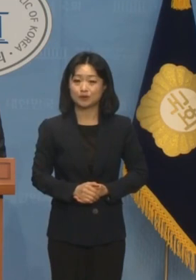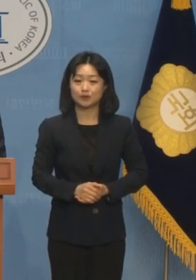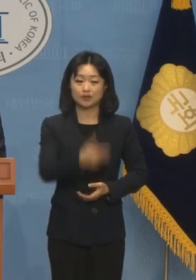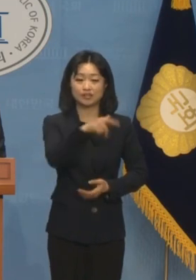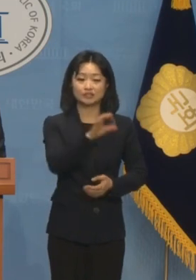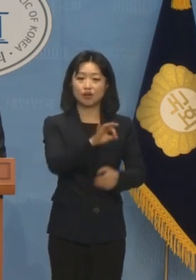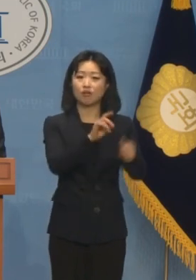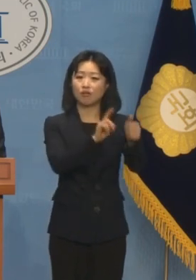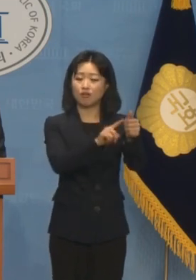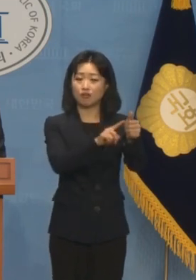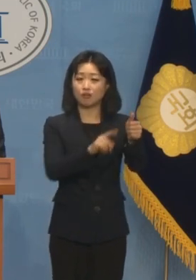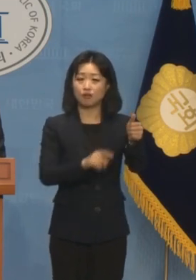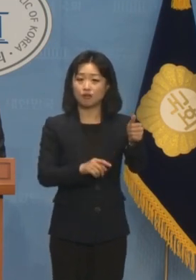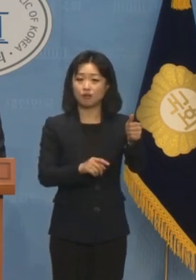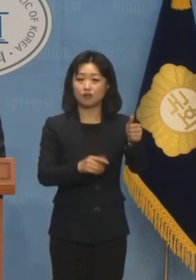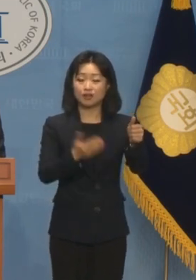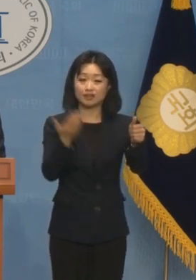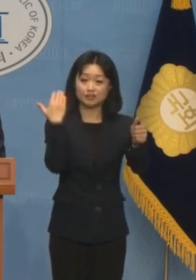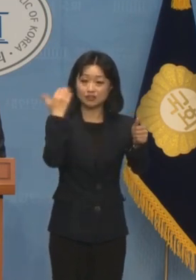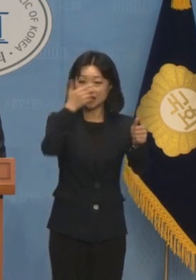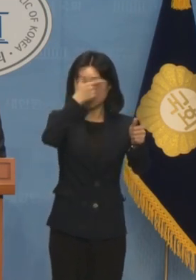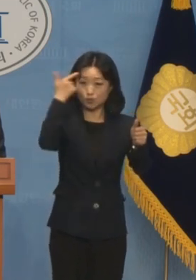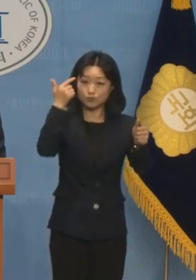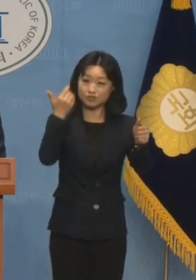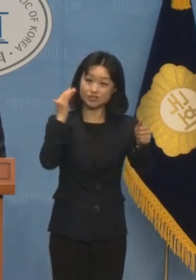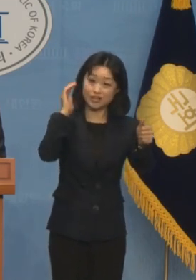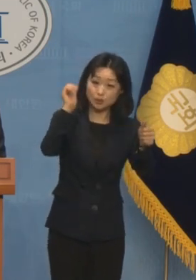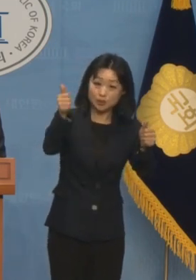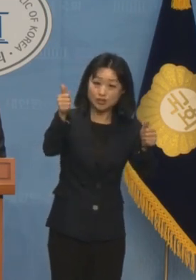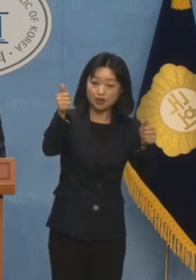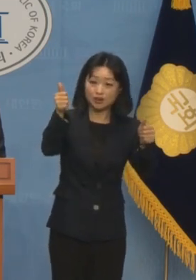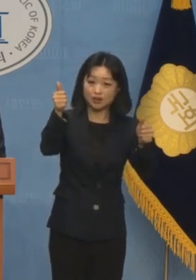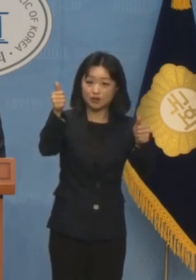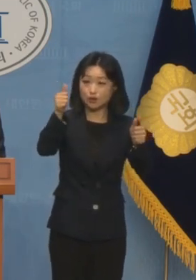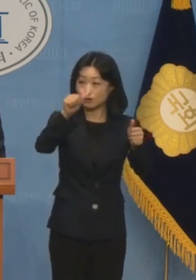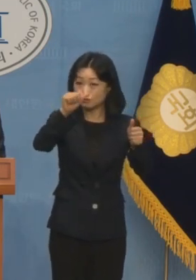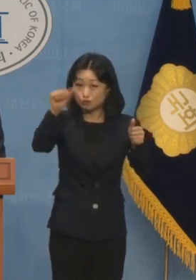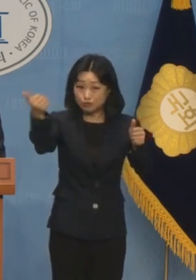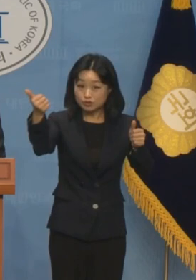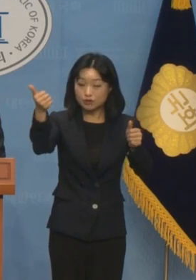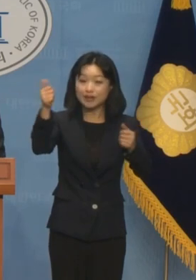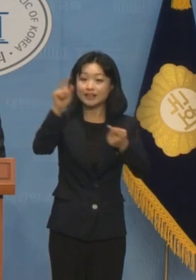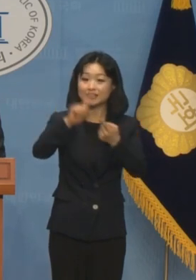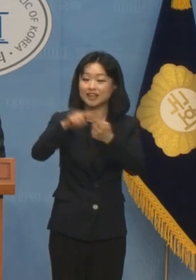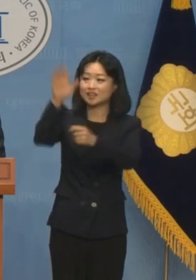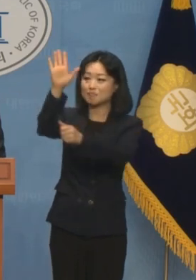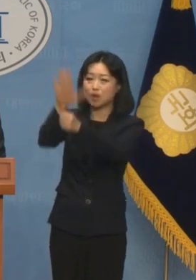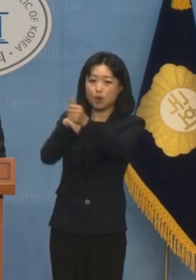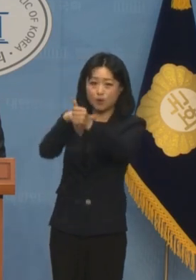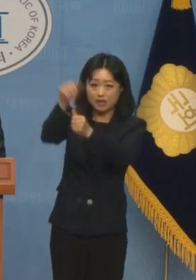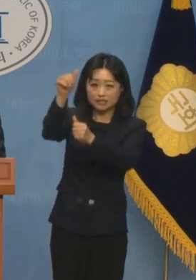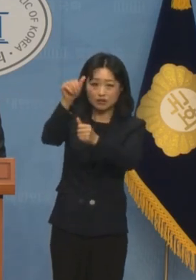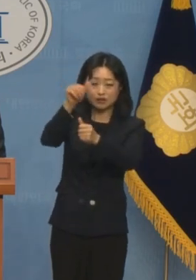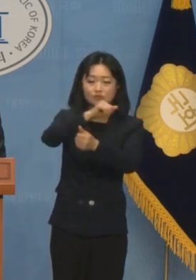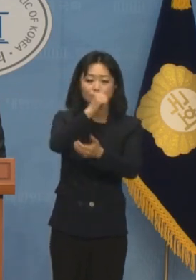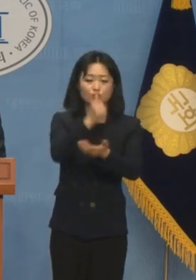정진석 비서실장은 고 노무현 전 대통령에 대한 사자 명예훼손으로 실형을